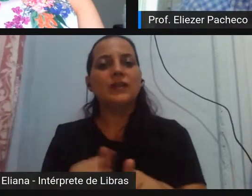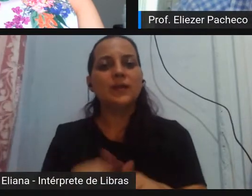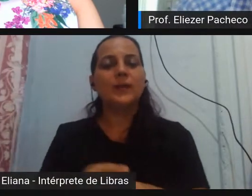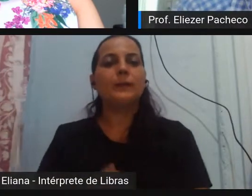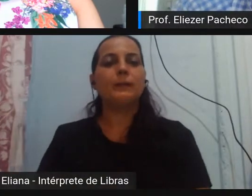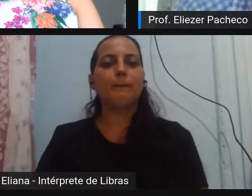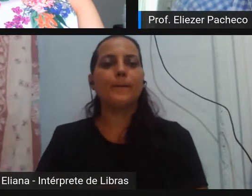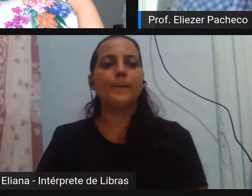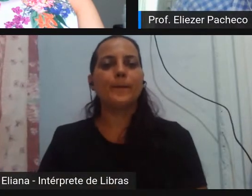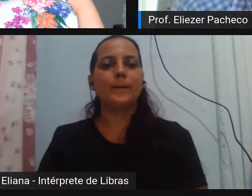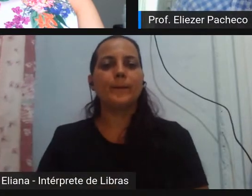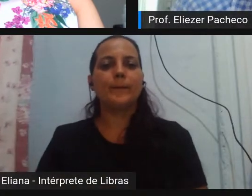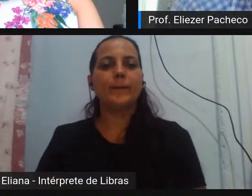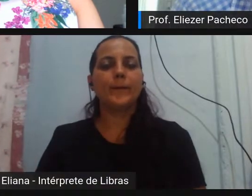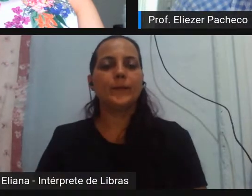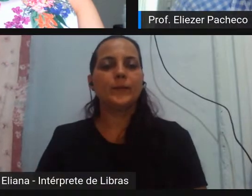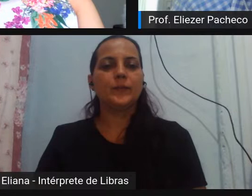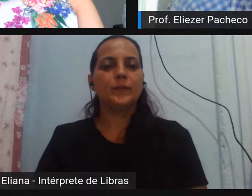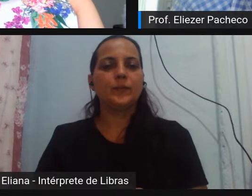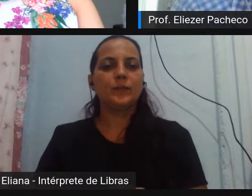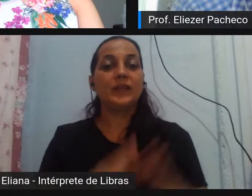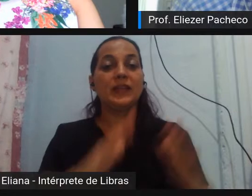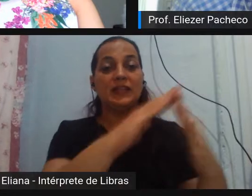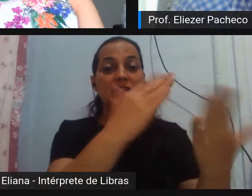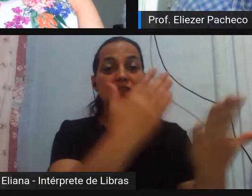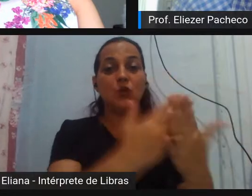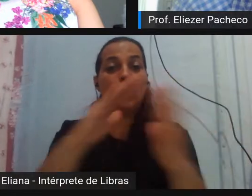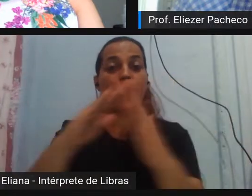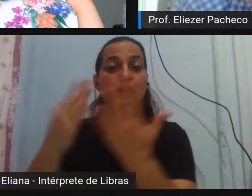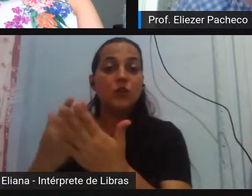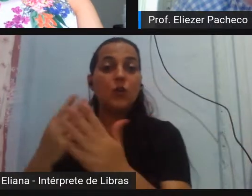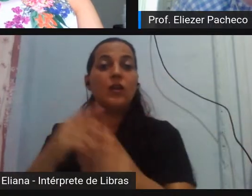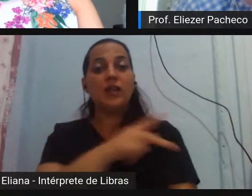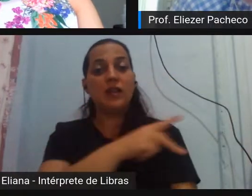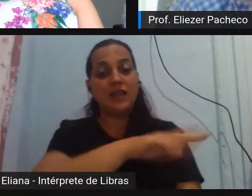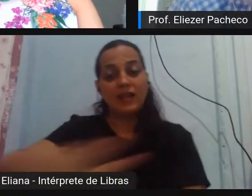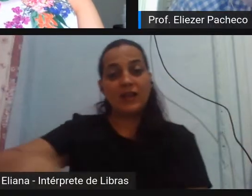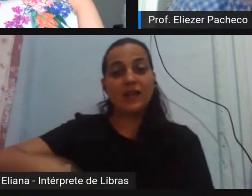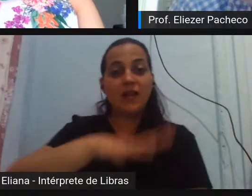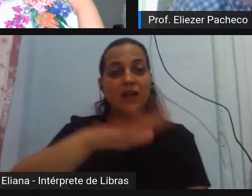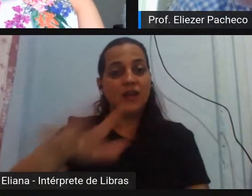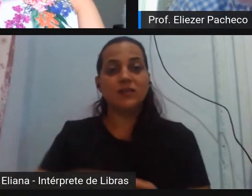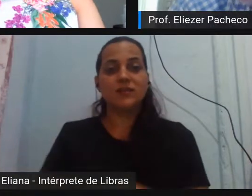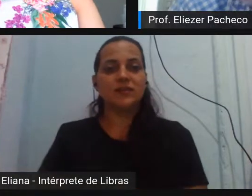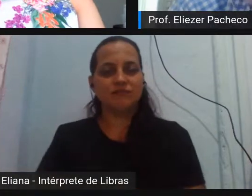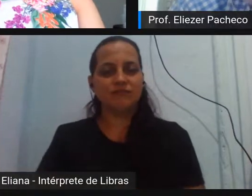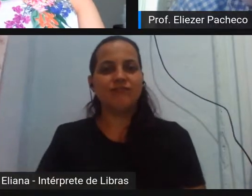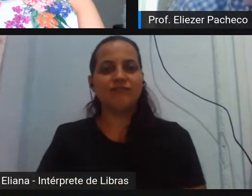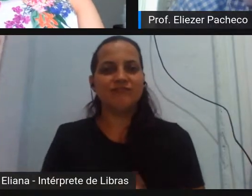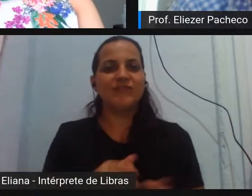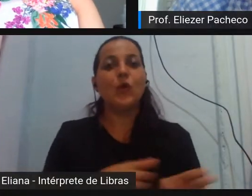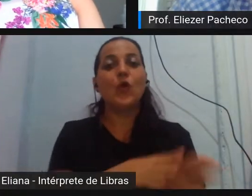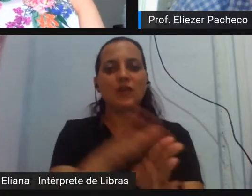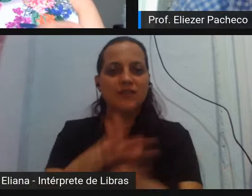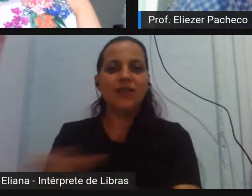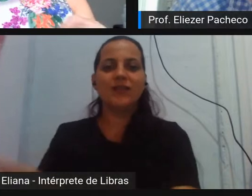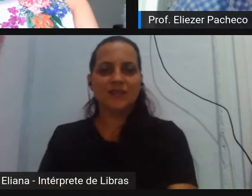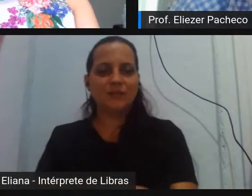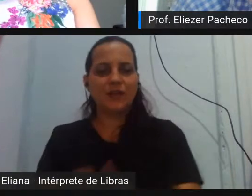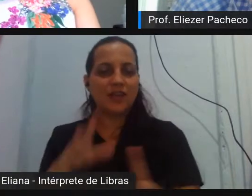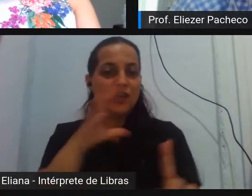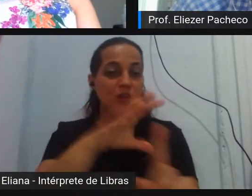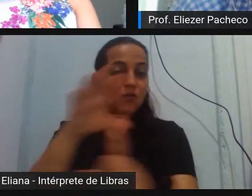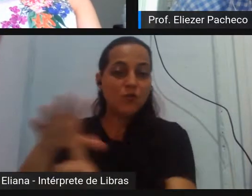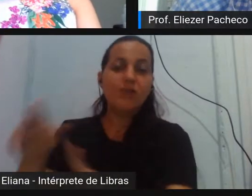vertebrando as redes públicas da sua região. pelo pouco que eu li da nova